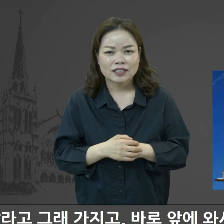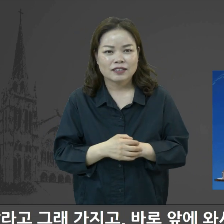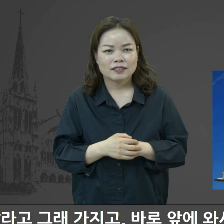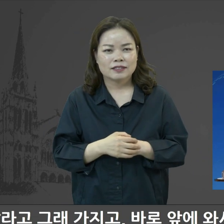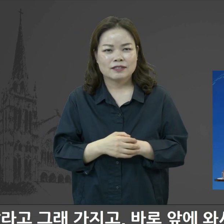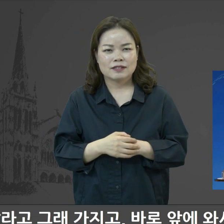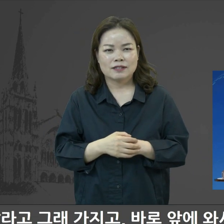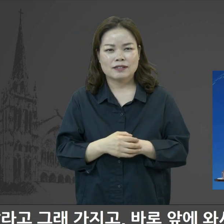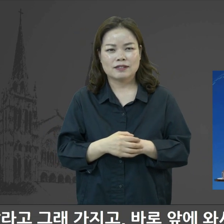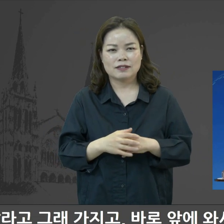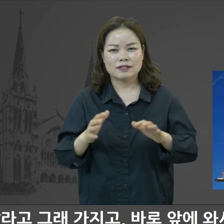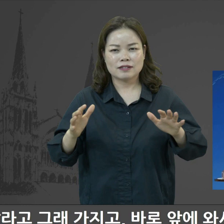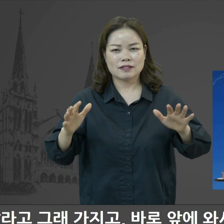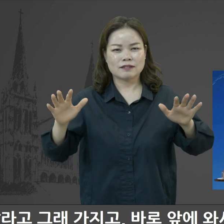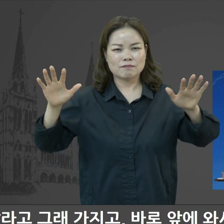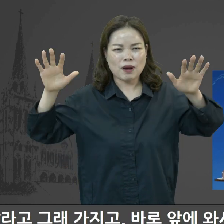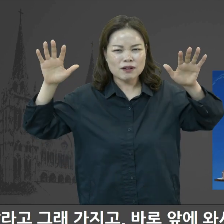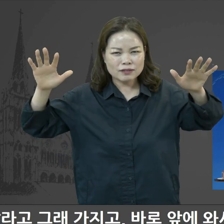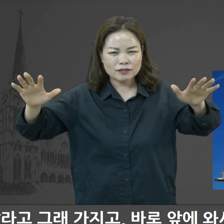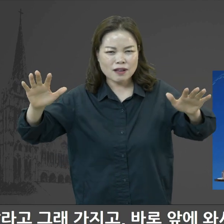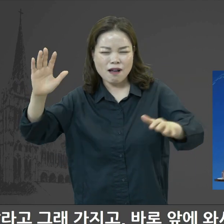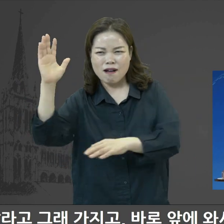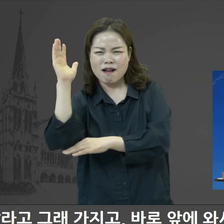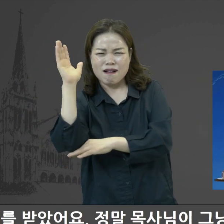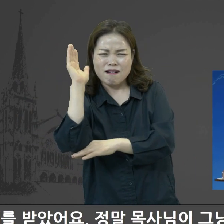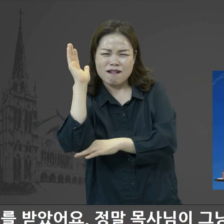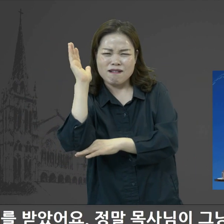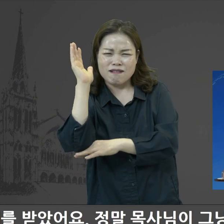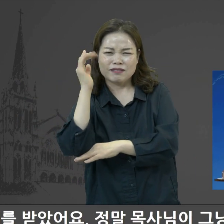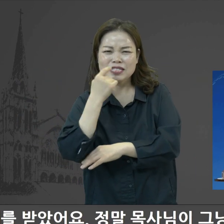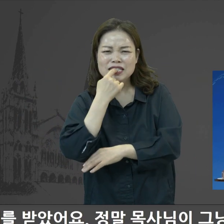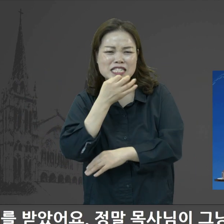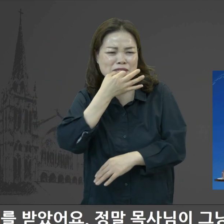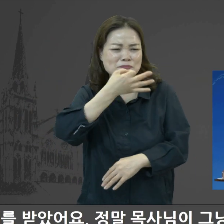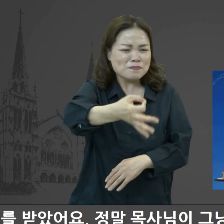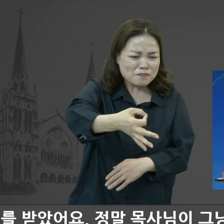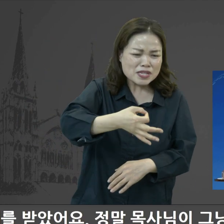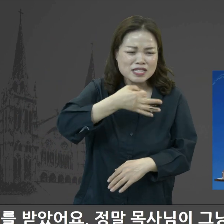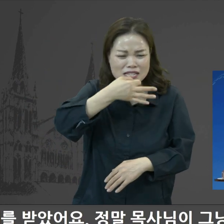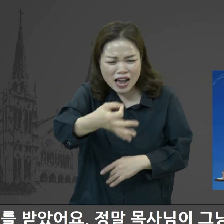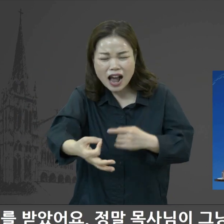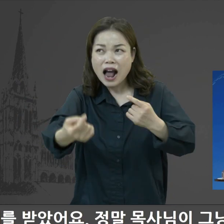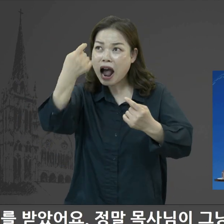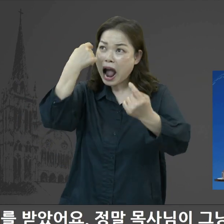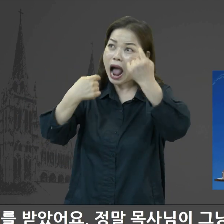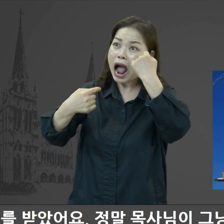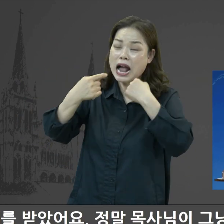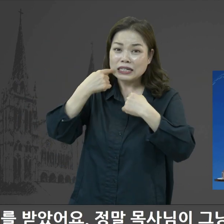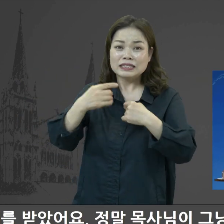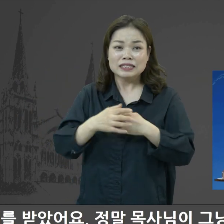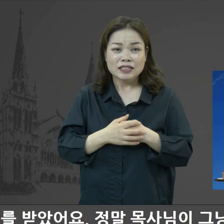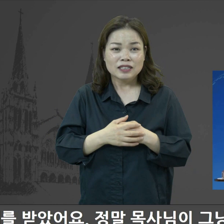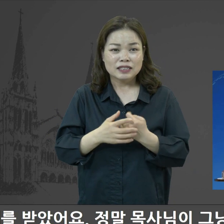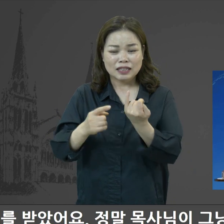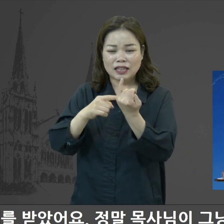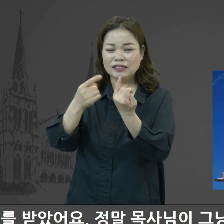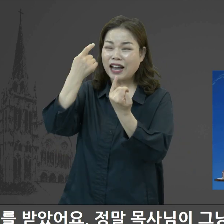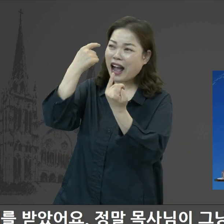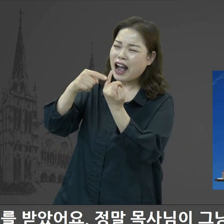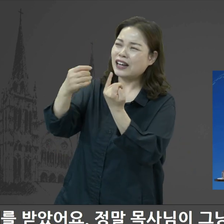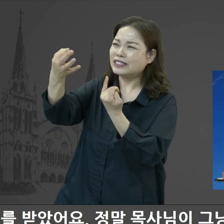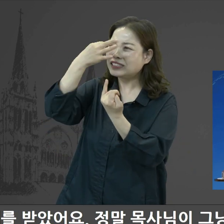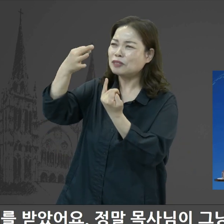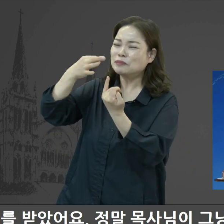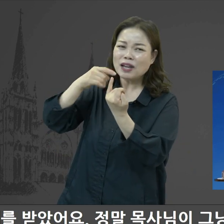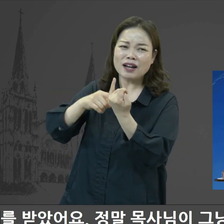그냥 막 이렇게 막 설교를 하시니까 목사님 침이 얼마나 튀는지, 그래도 목사님 침이요 막